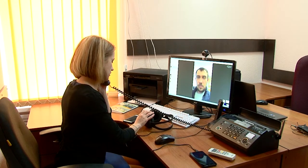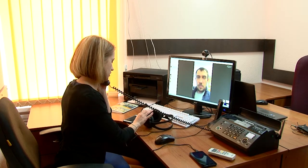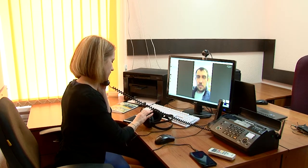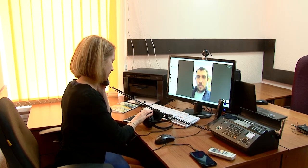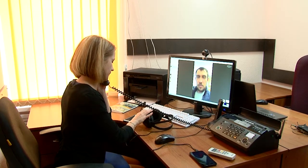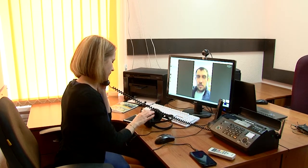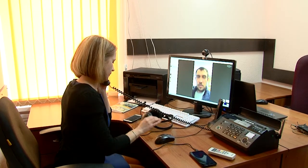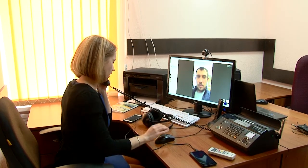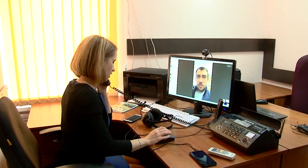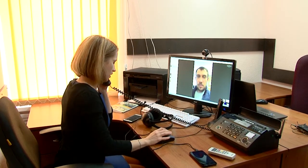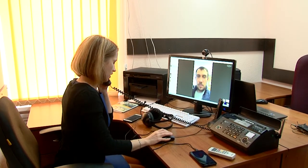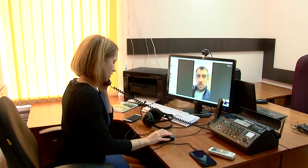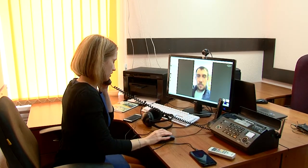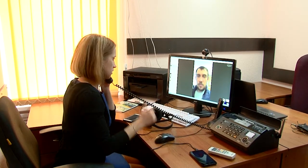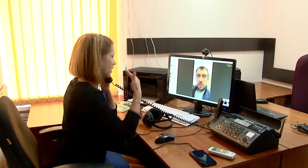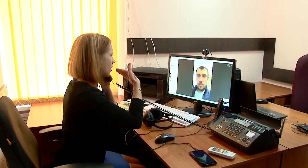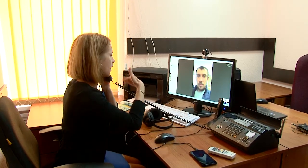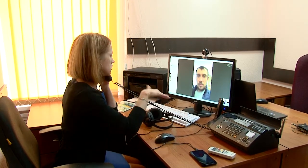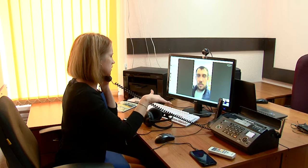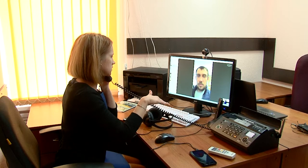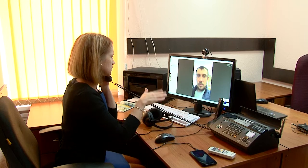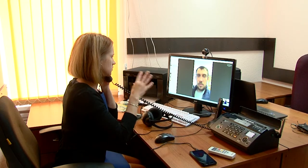человека. Так, адрес.